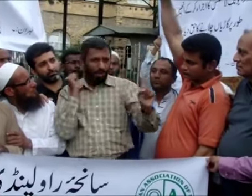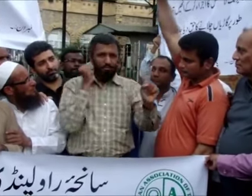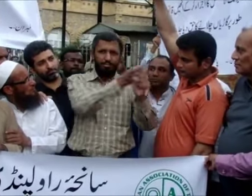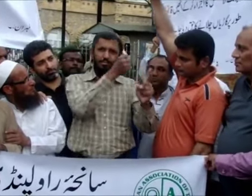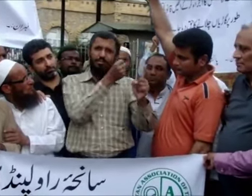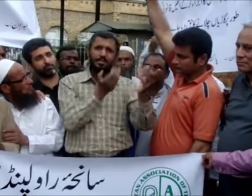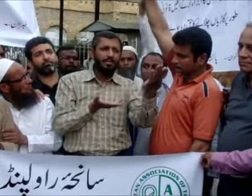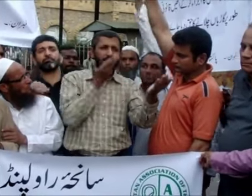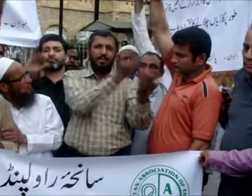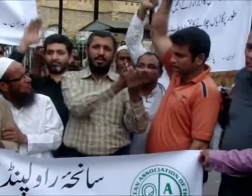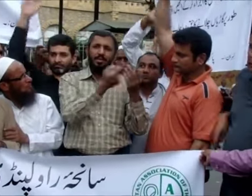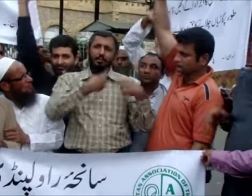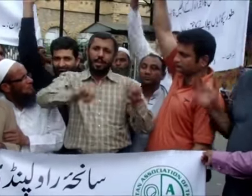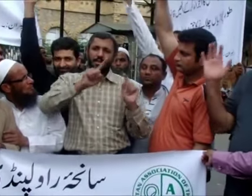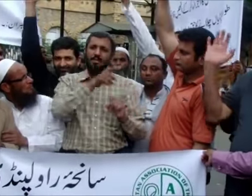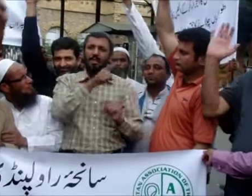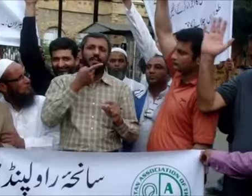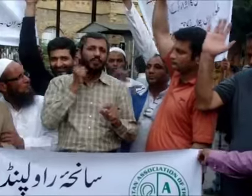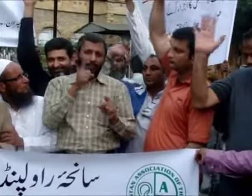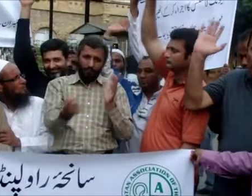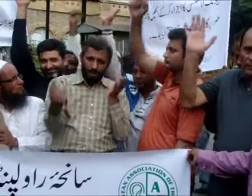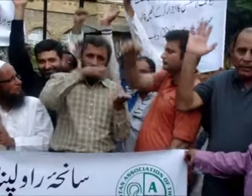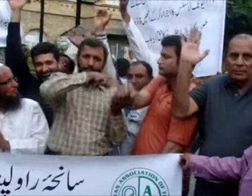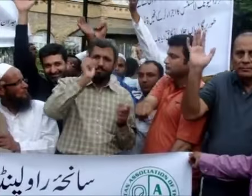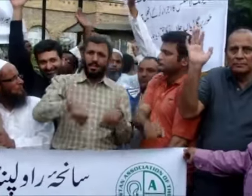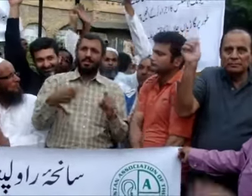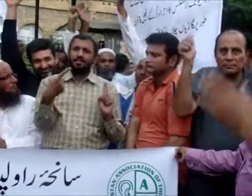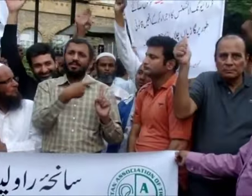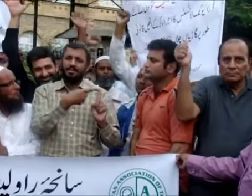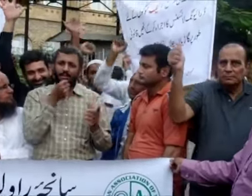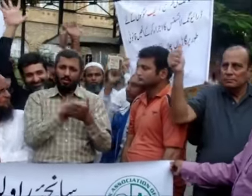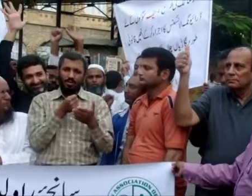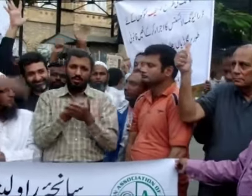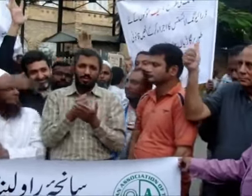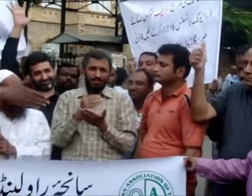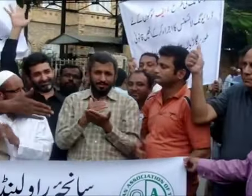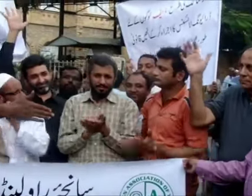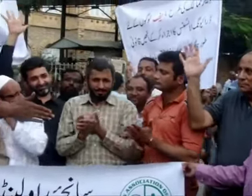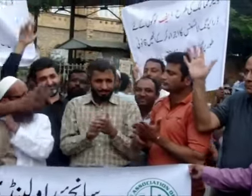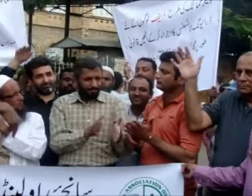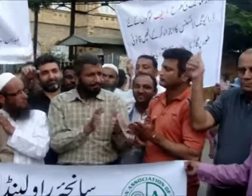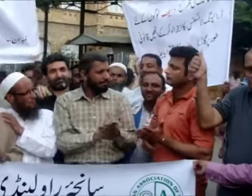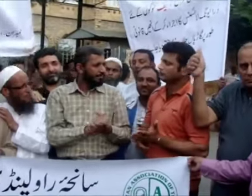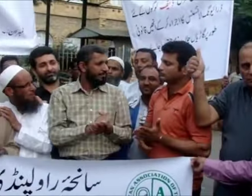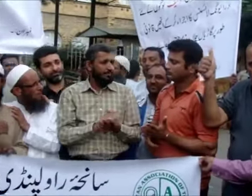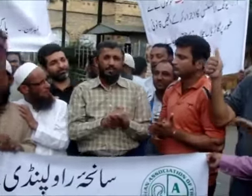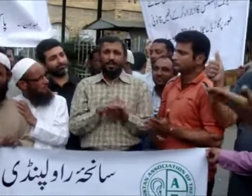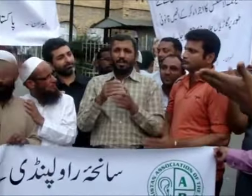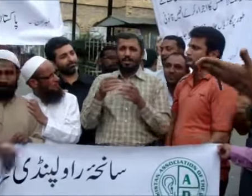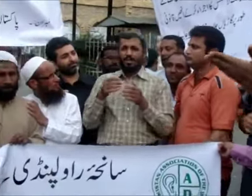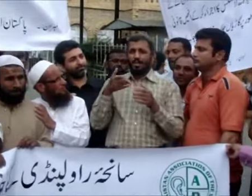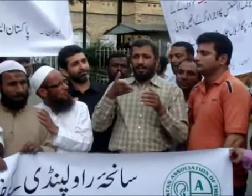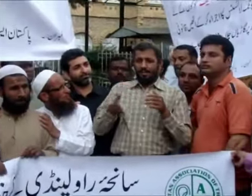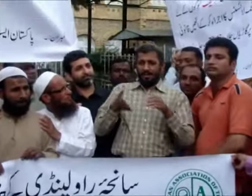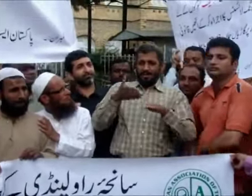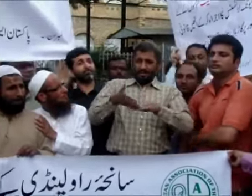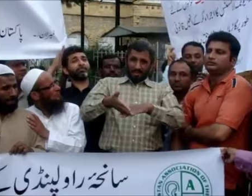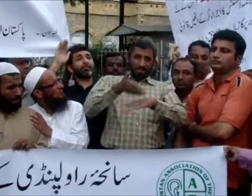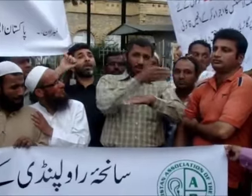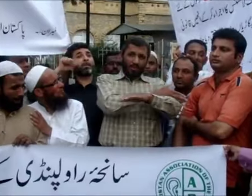आप देखना कि होता क्या है, क्या कह रहा है। तो पता क्या हुआ यूं